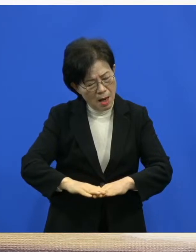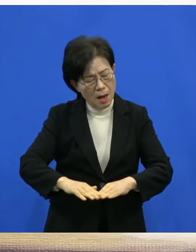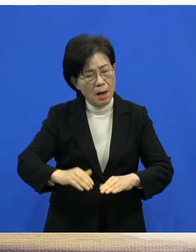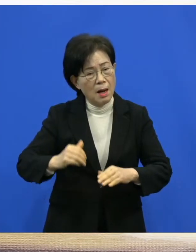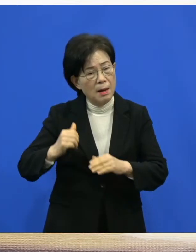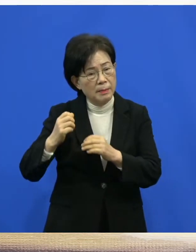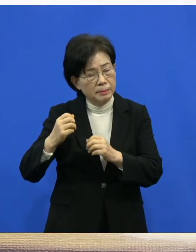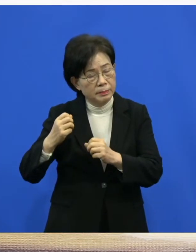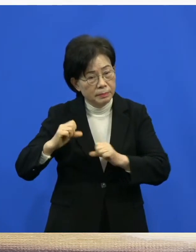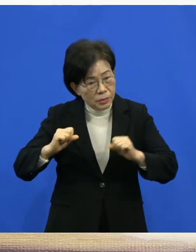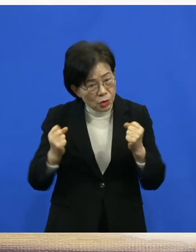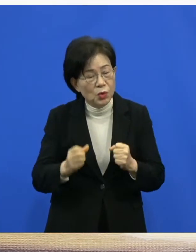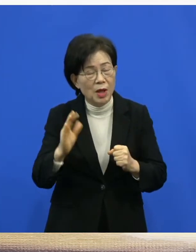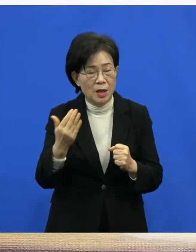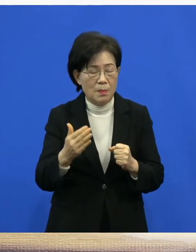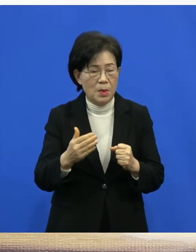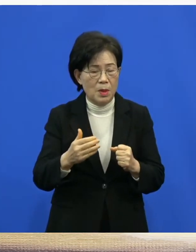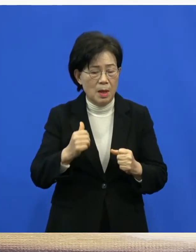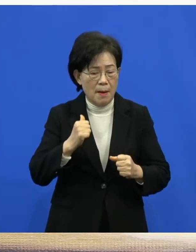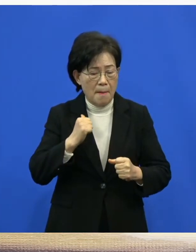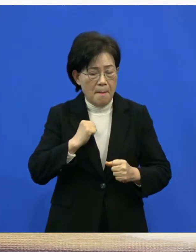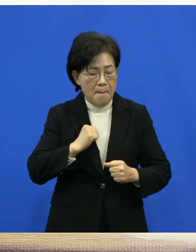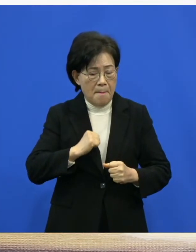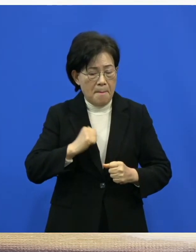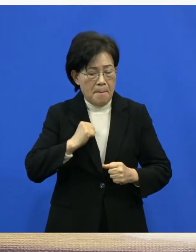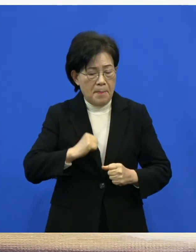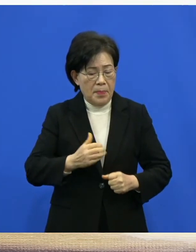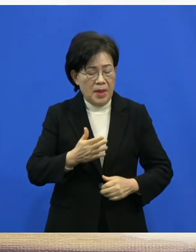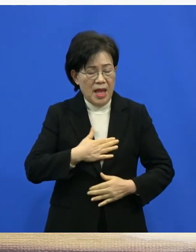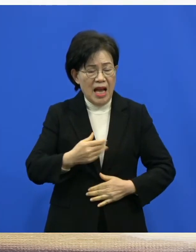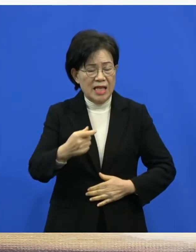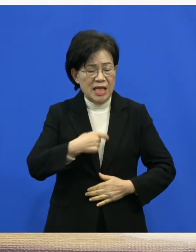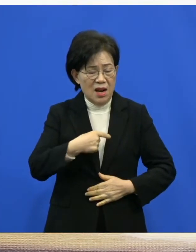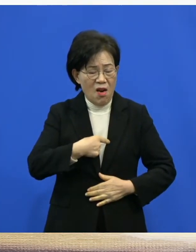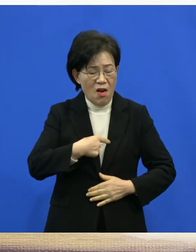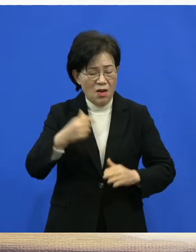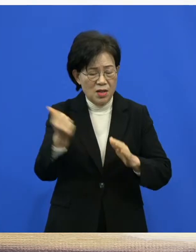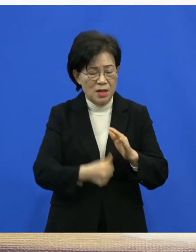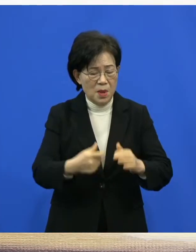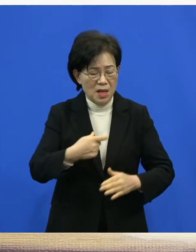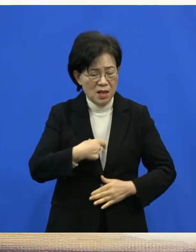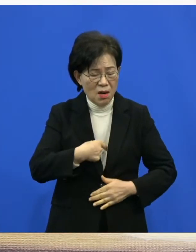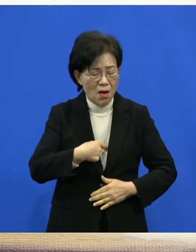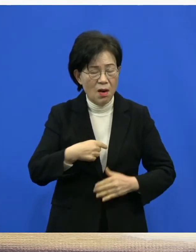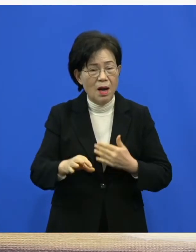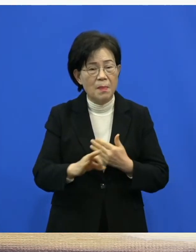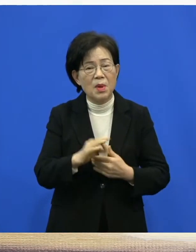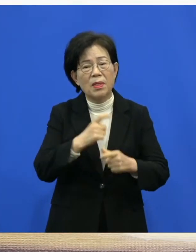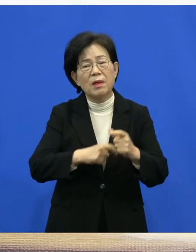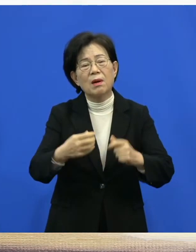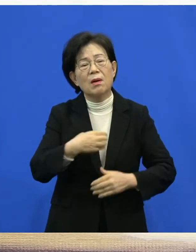버티면 안 돼요, 여러분. 나는 안 내려가겠다고 우기면 더 험해지는 겁니다.